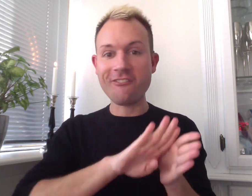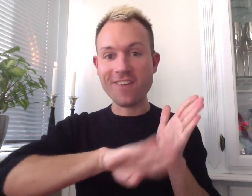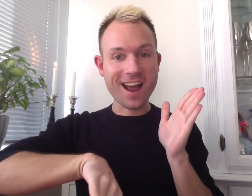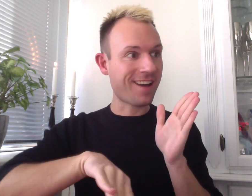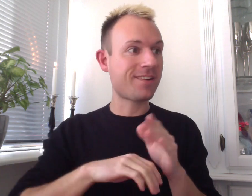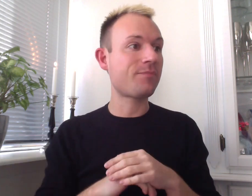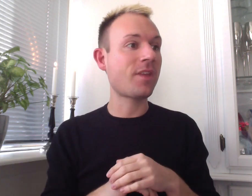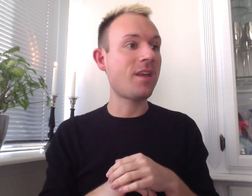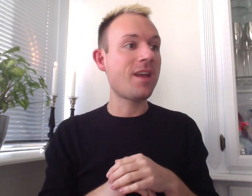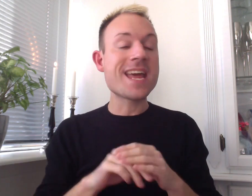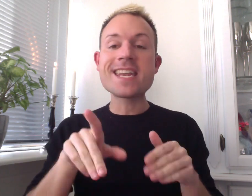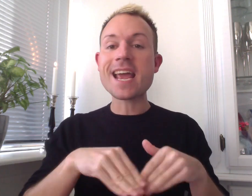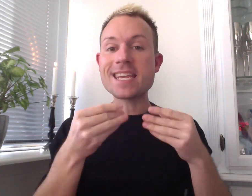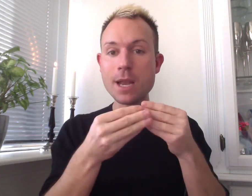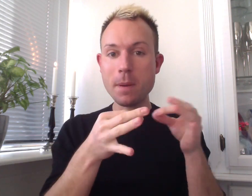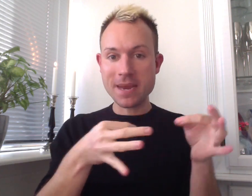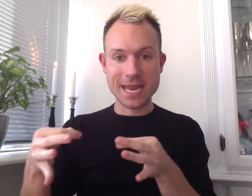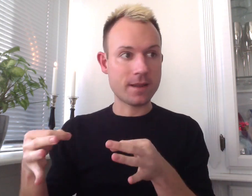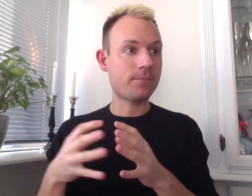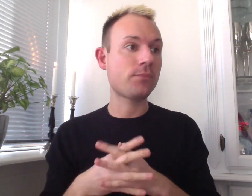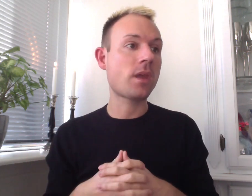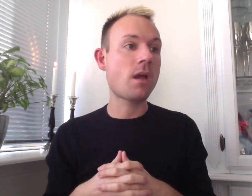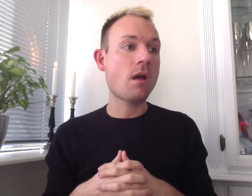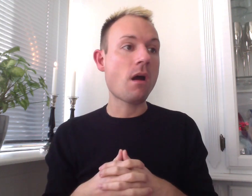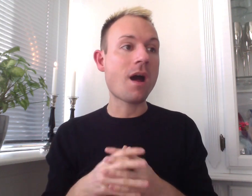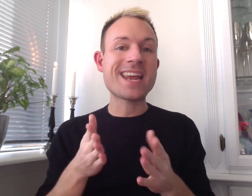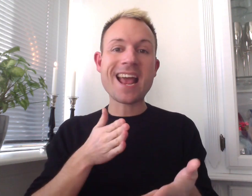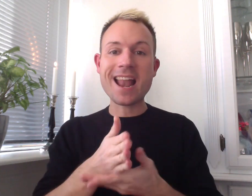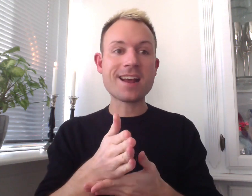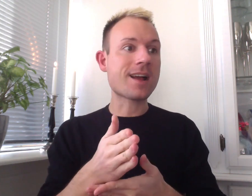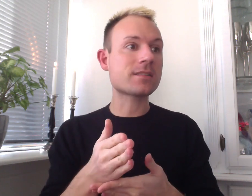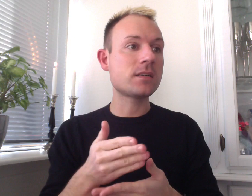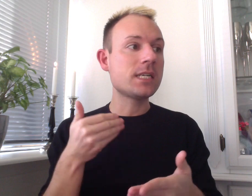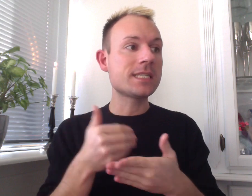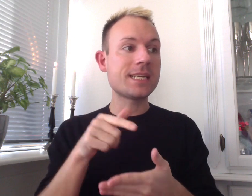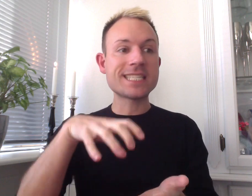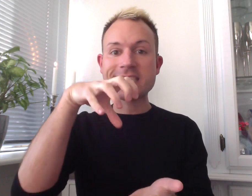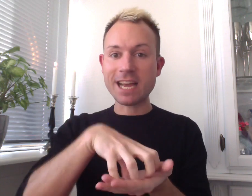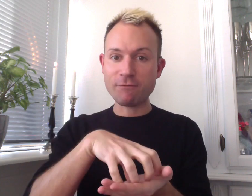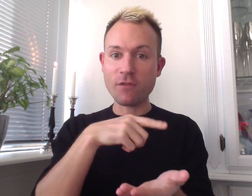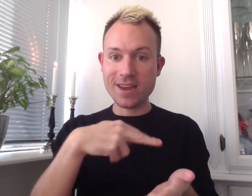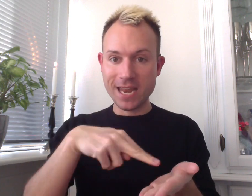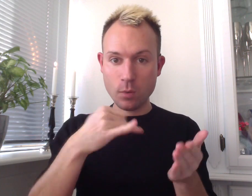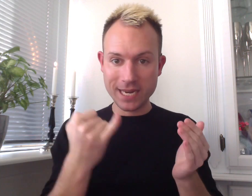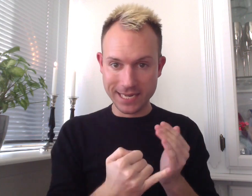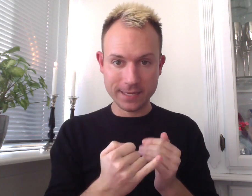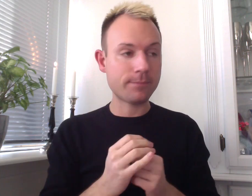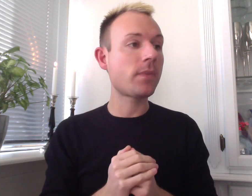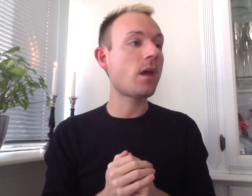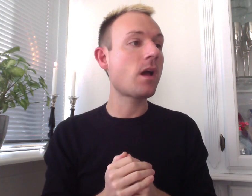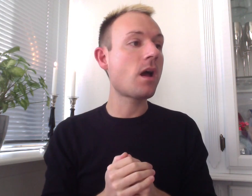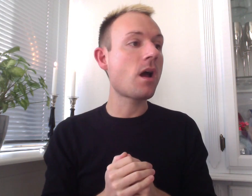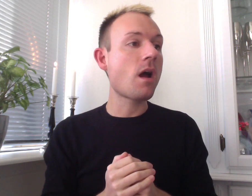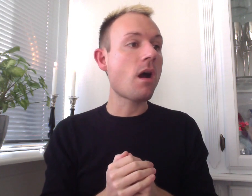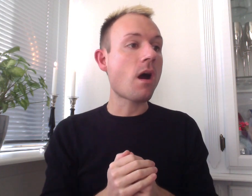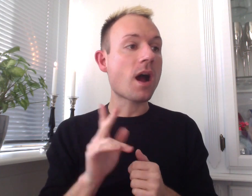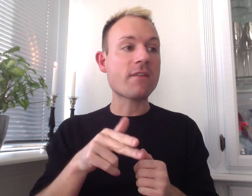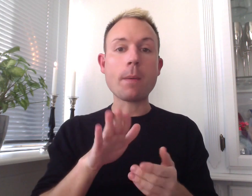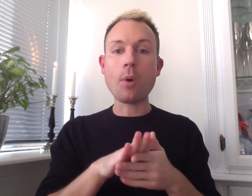fra. Det er et hjælpemiddel og en adgang til det samfund, vi lever i. Og kan være på